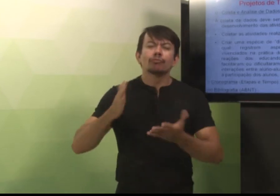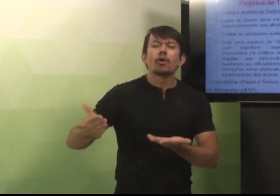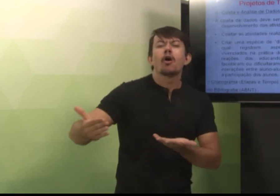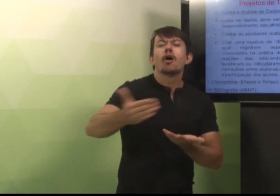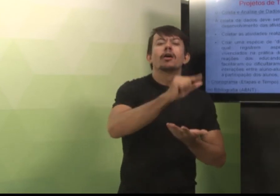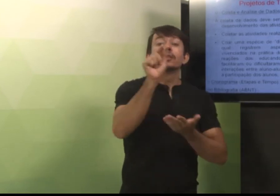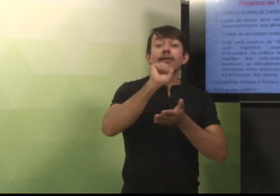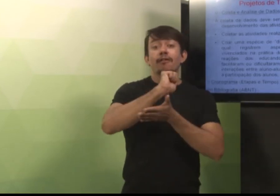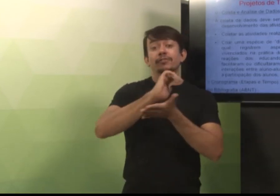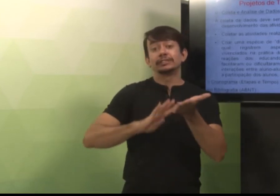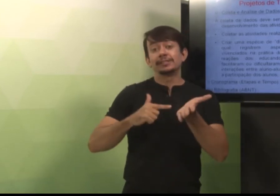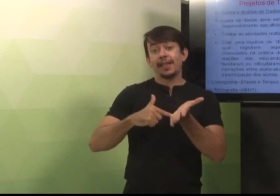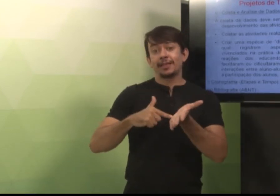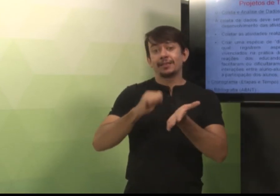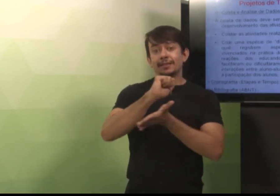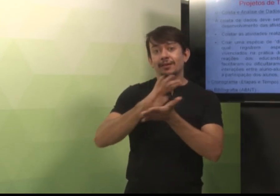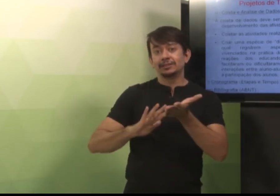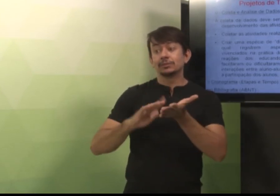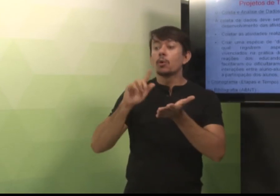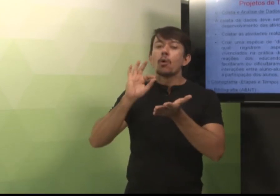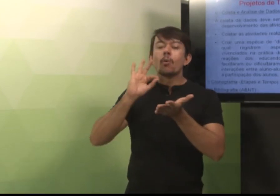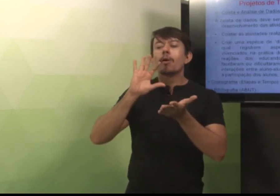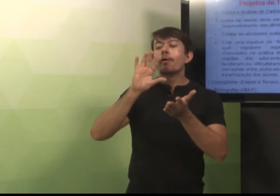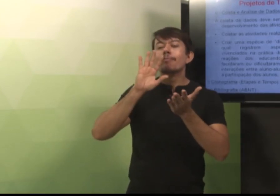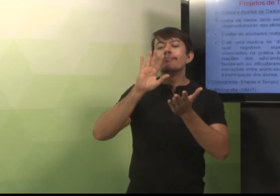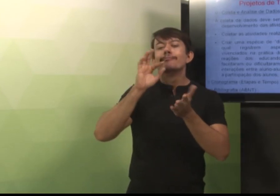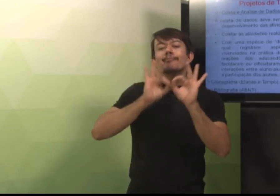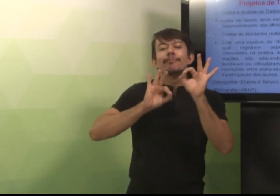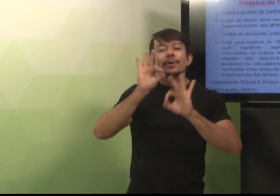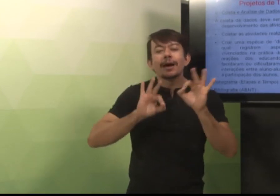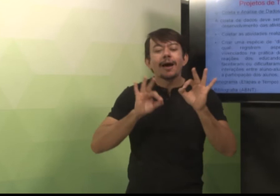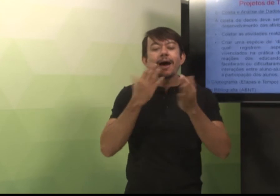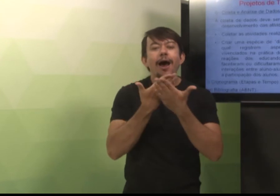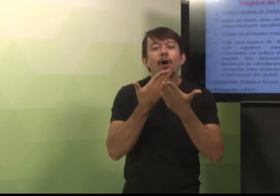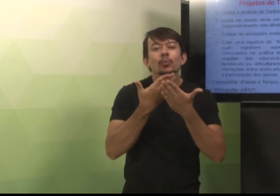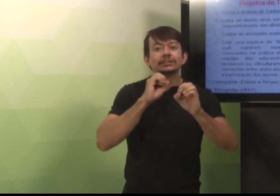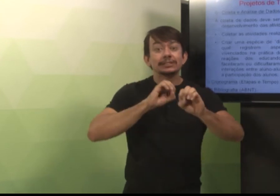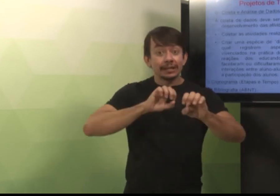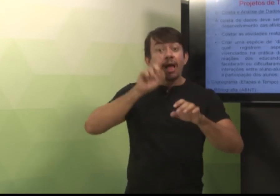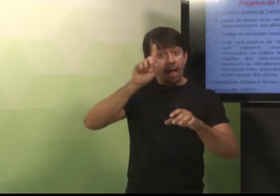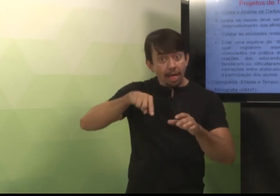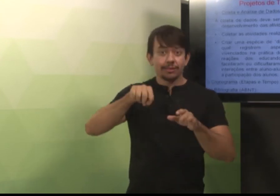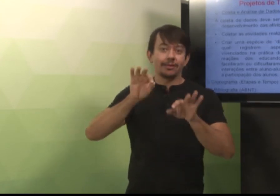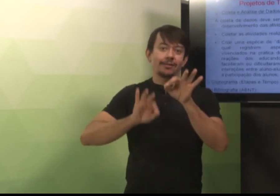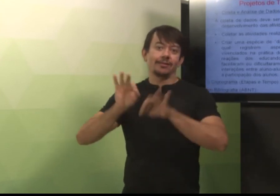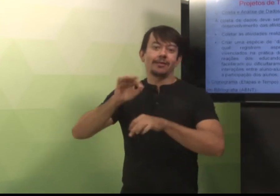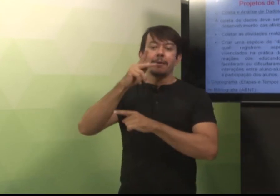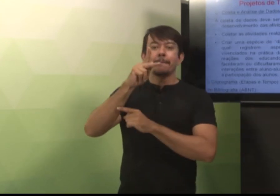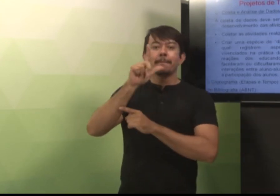a coleta de dados, ela consta como uma atividade. Então, deve ser